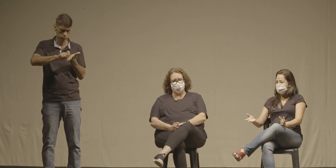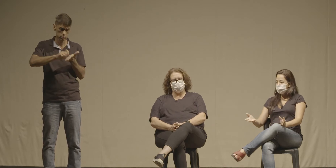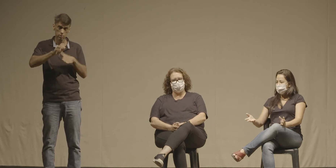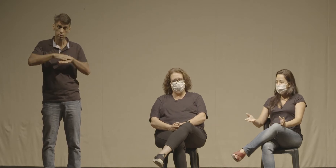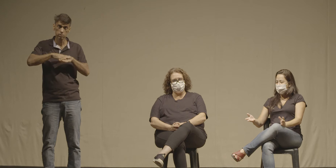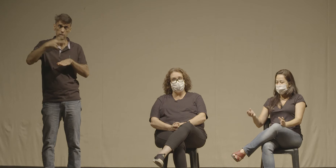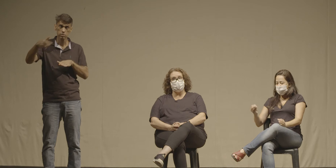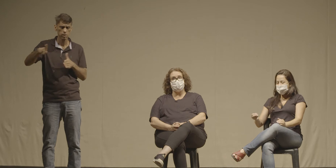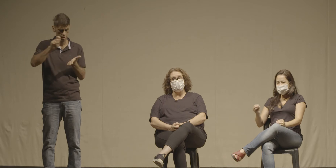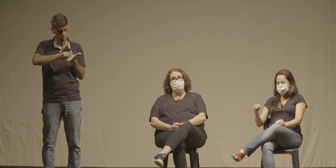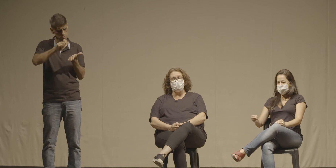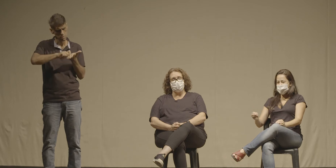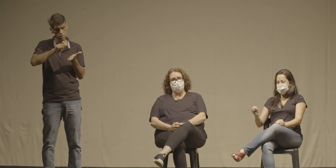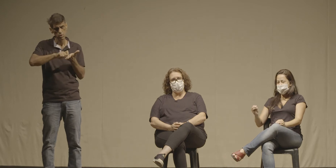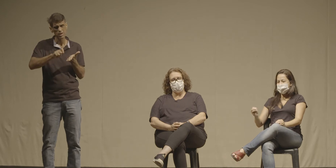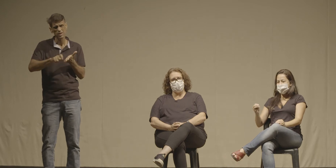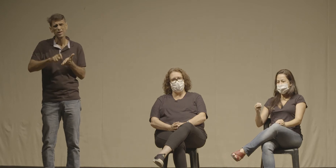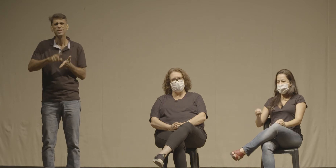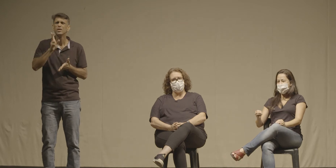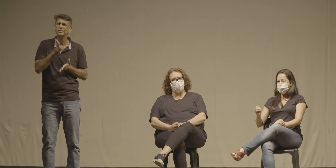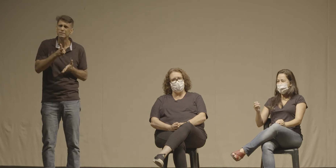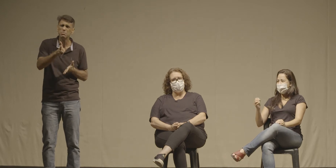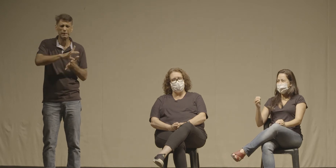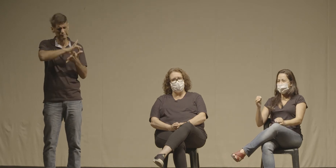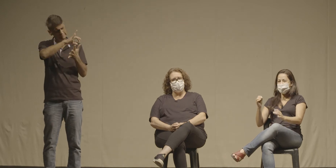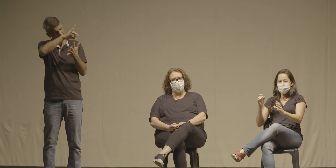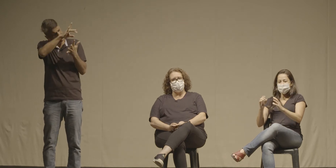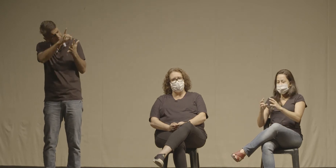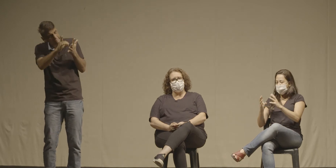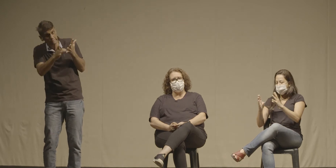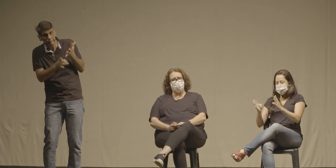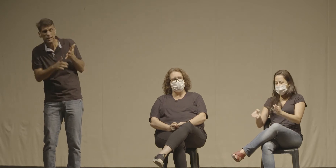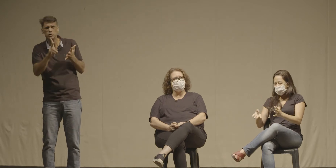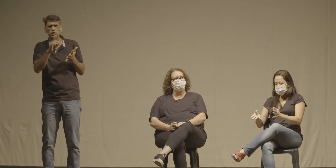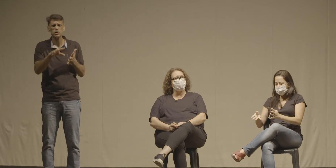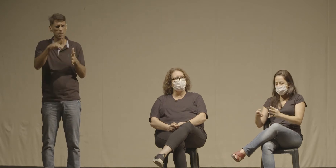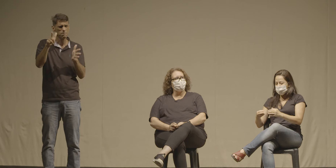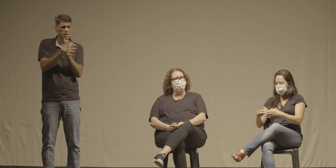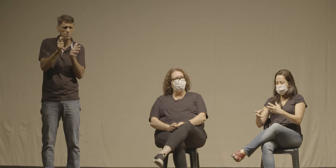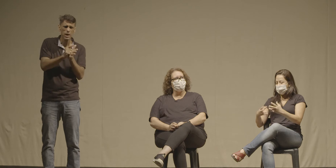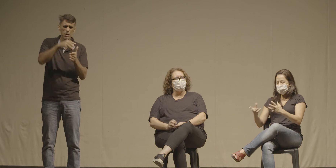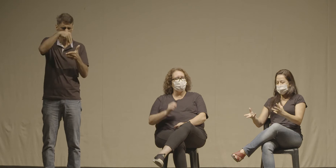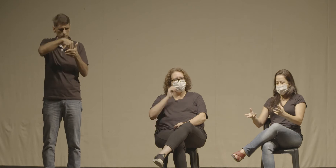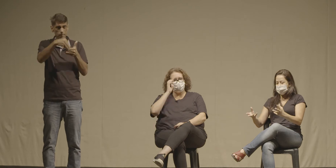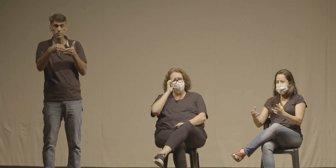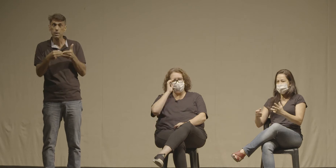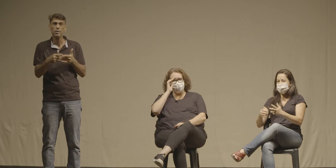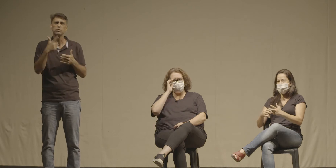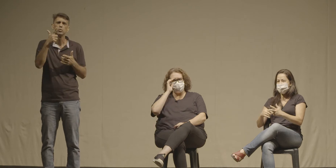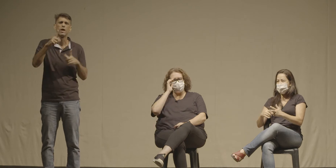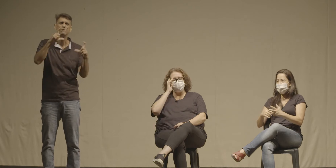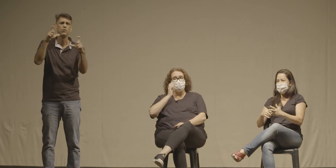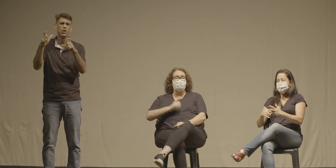mão, cada dia, cada detalhe, com cada papelzinho, porque eu não tinha tanto acesso